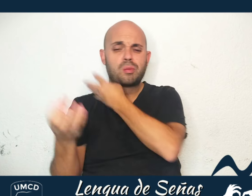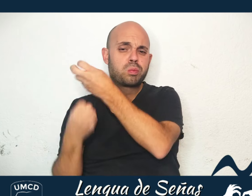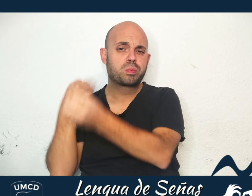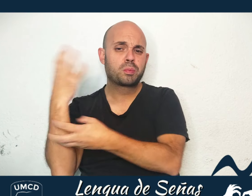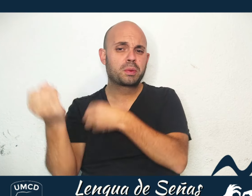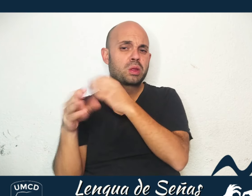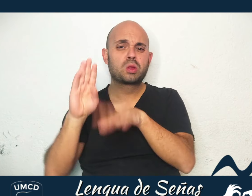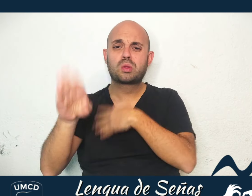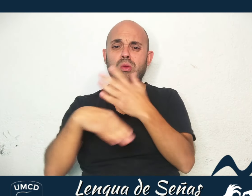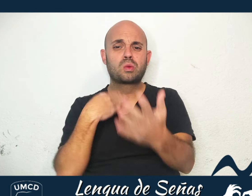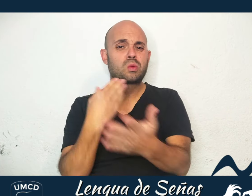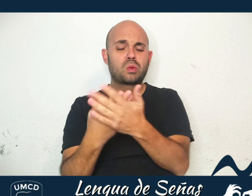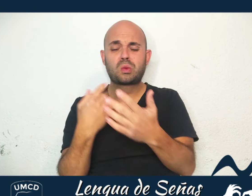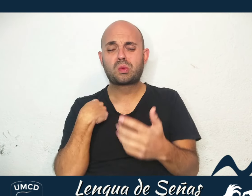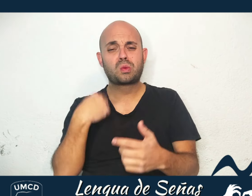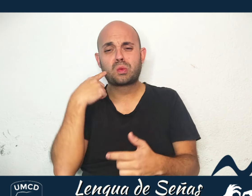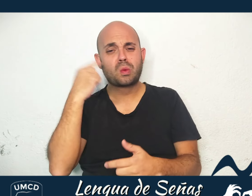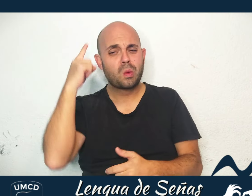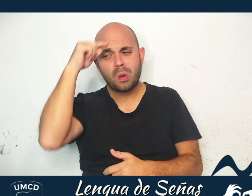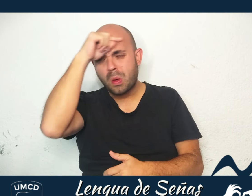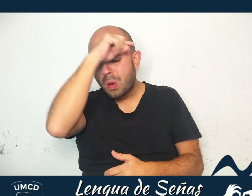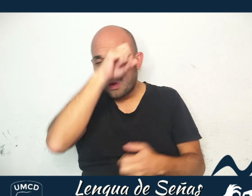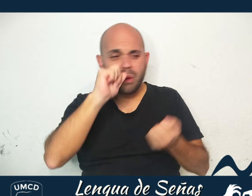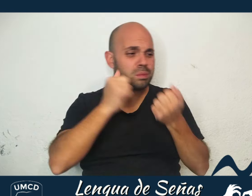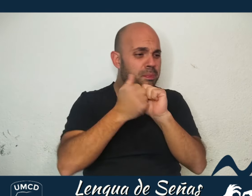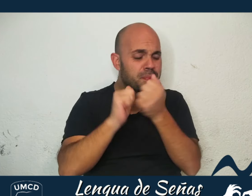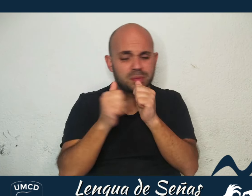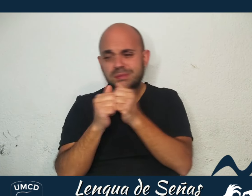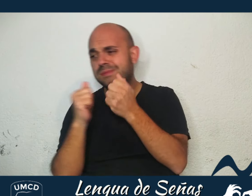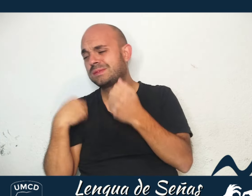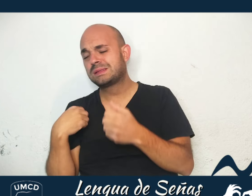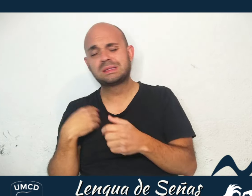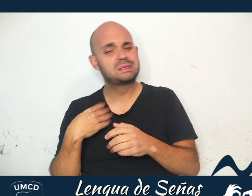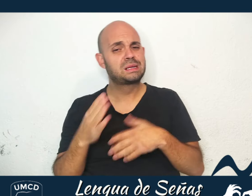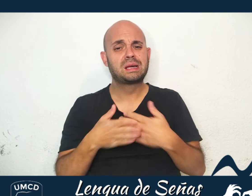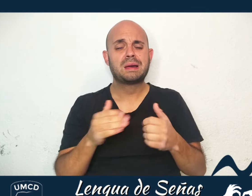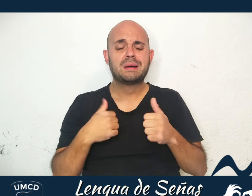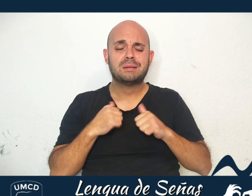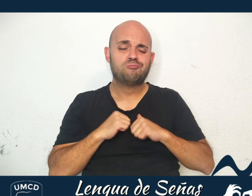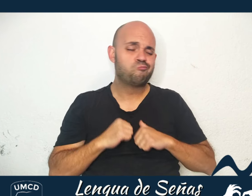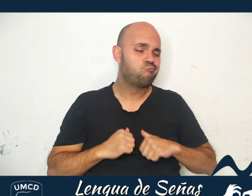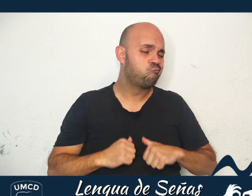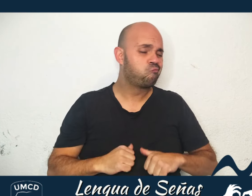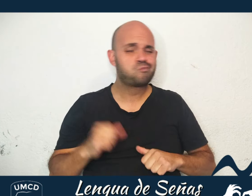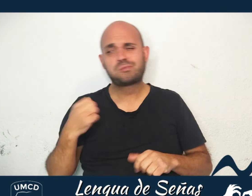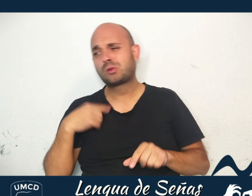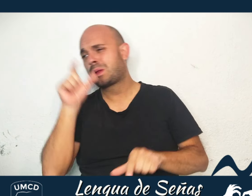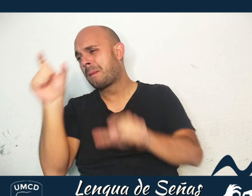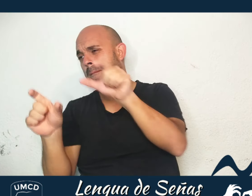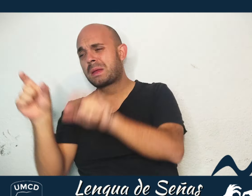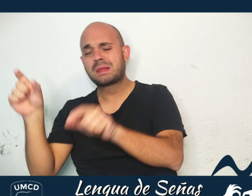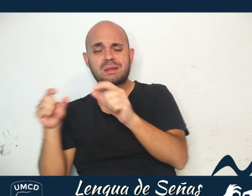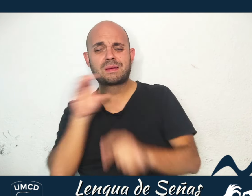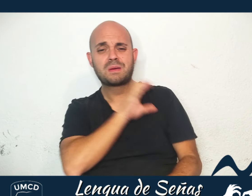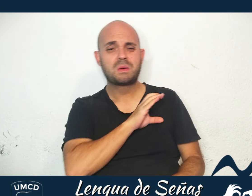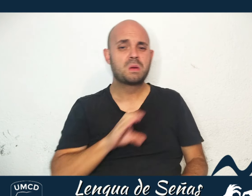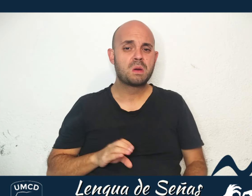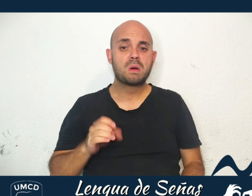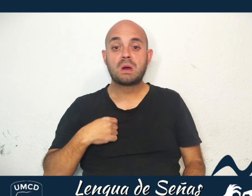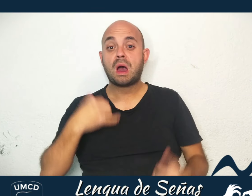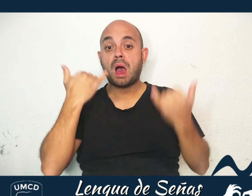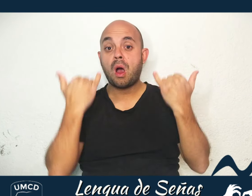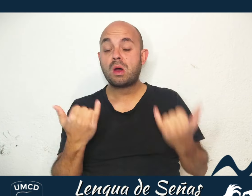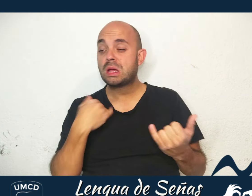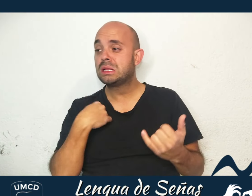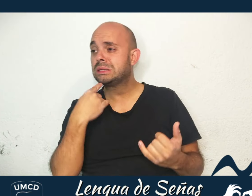pasó y que esas pruebas, aún inclusive su sufrimiento por la iglesia, generaban debilidades en él. Y él decía: